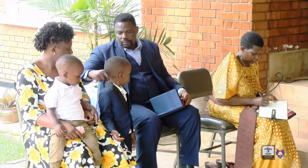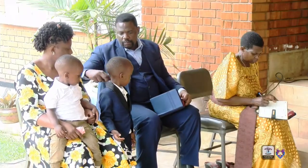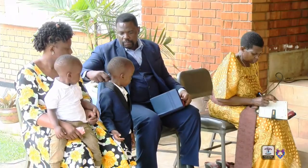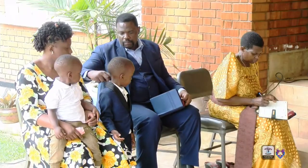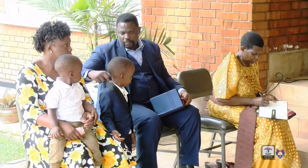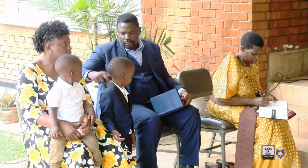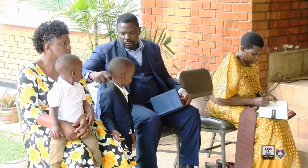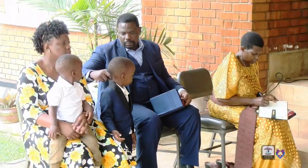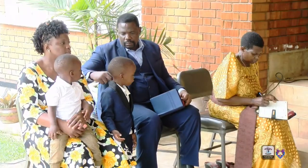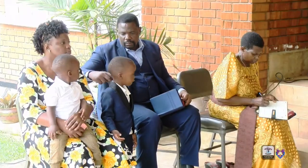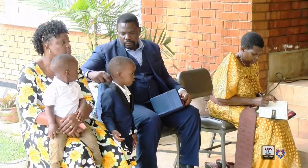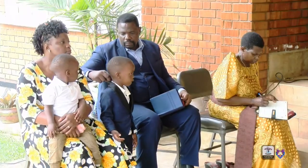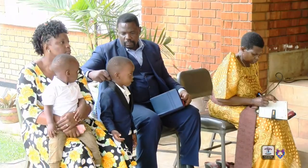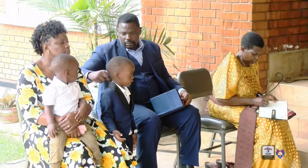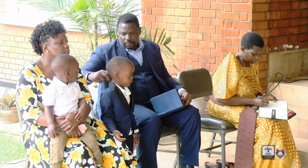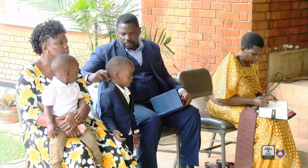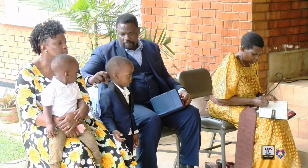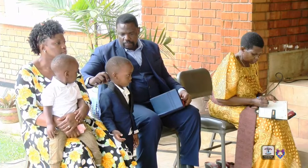ebushenyi